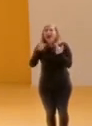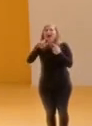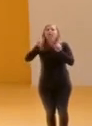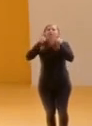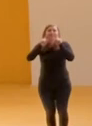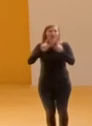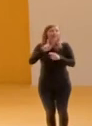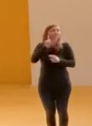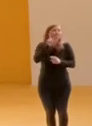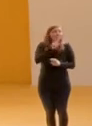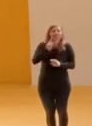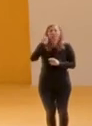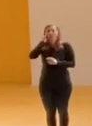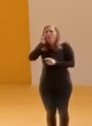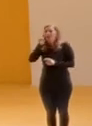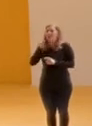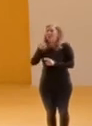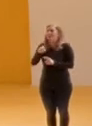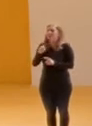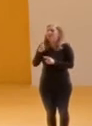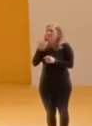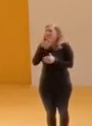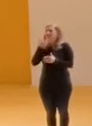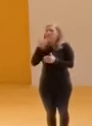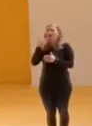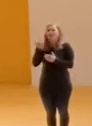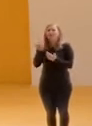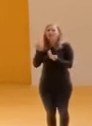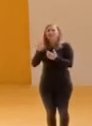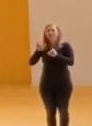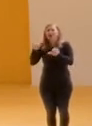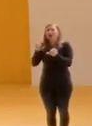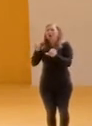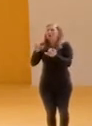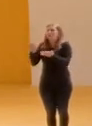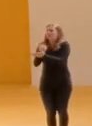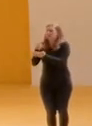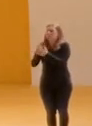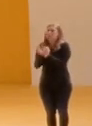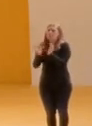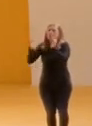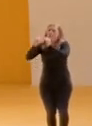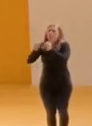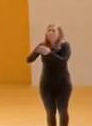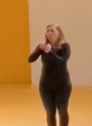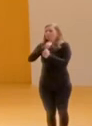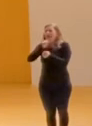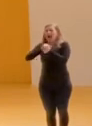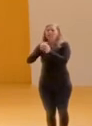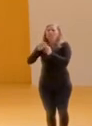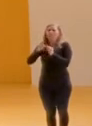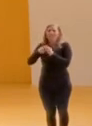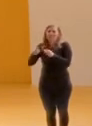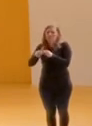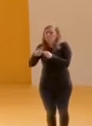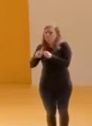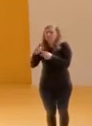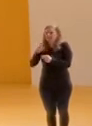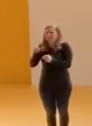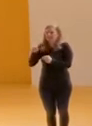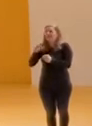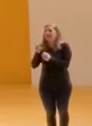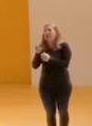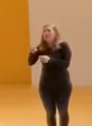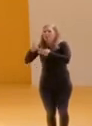ani kobiety nie naradzają się na przykład Jak pozyskać pietruszkę albo brokuła albo jakieś warzywa liściaste tylko szukają